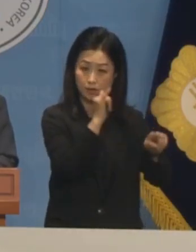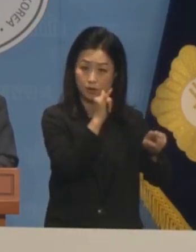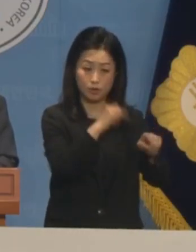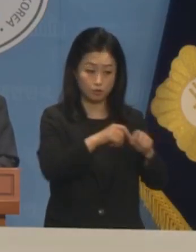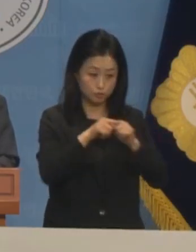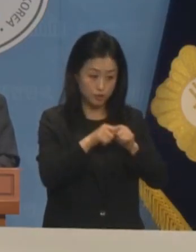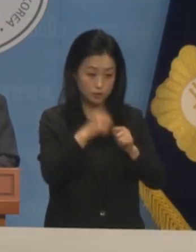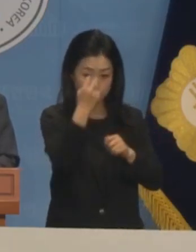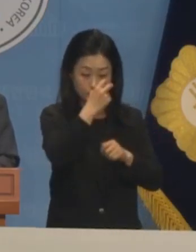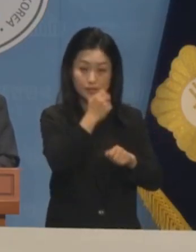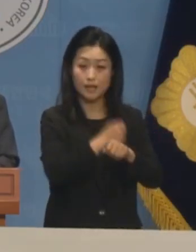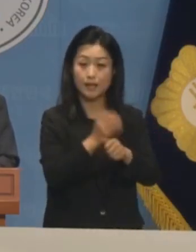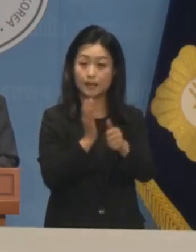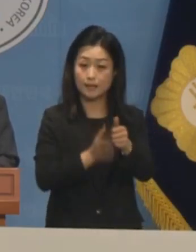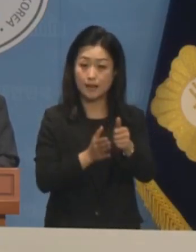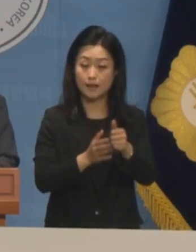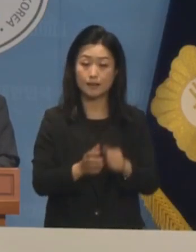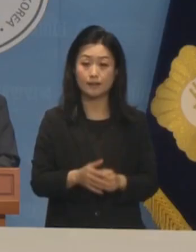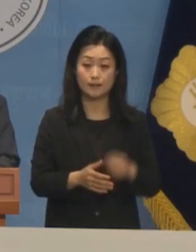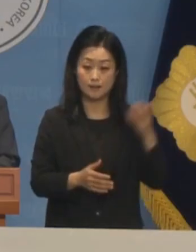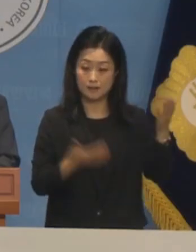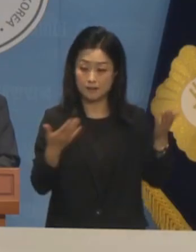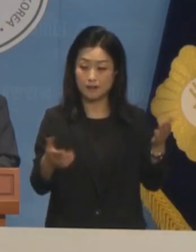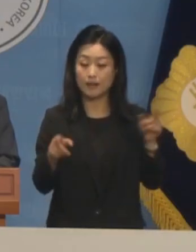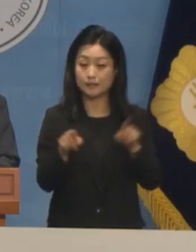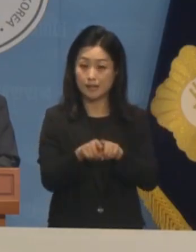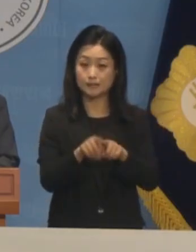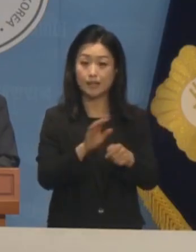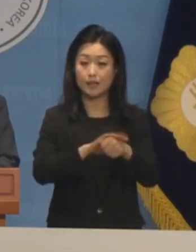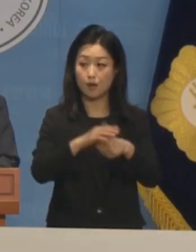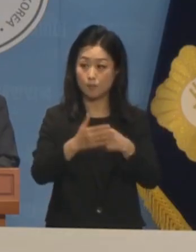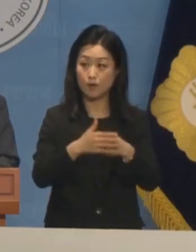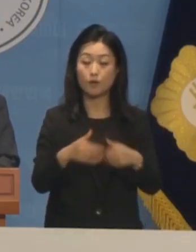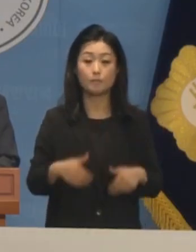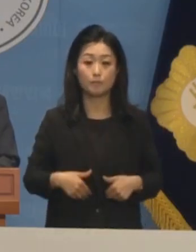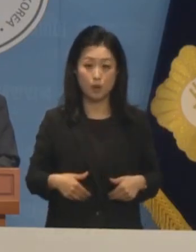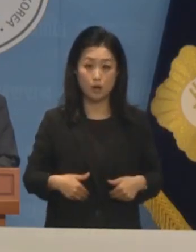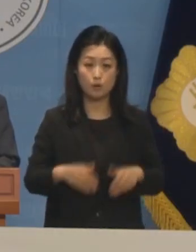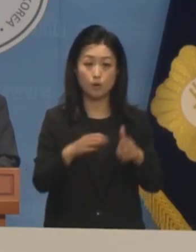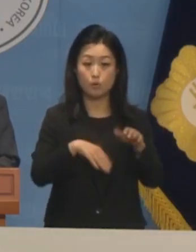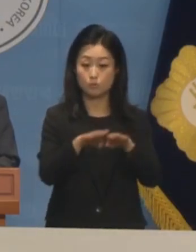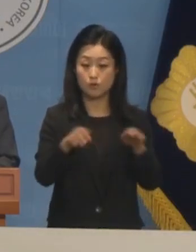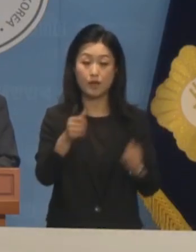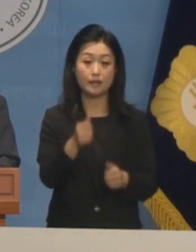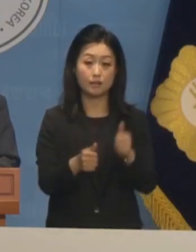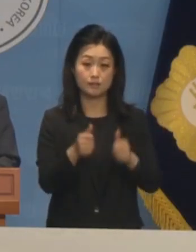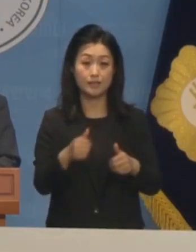한다. 대중소기업 모두 상생협력의 지향을 기반으로 공정한